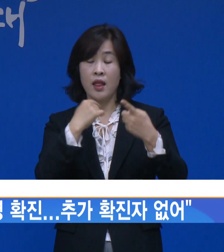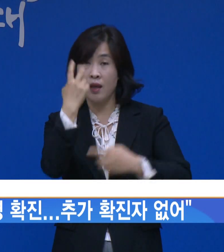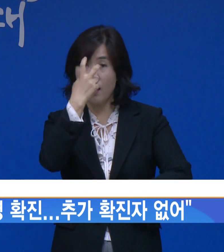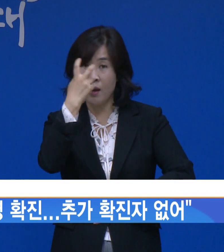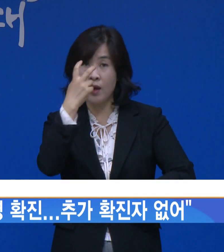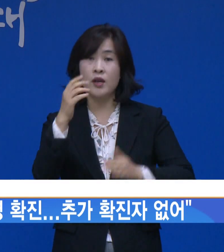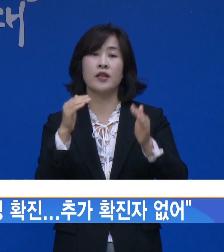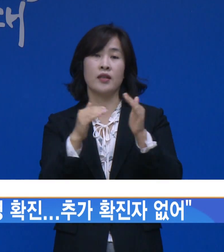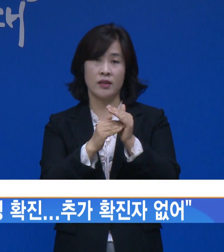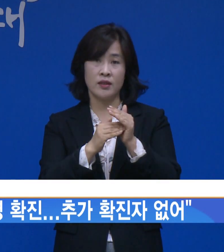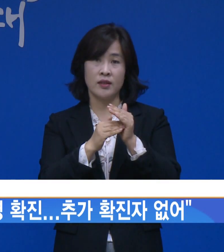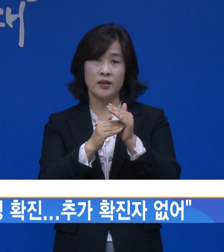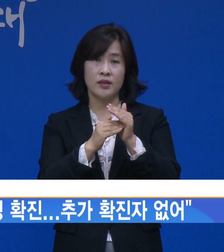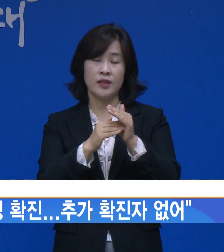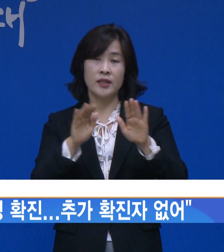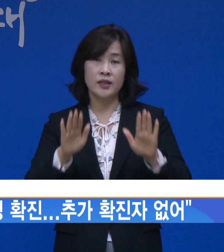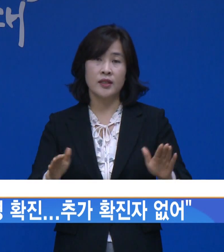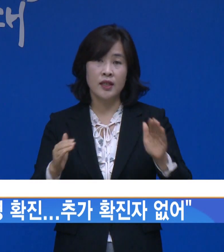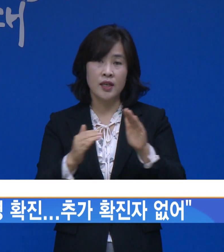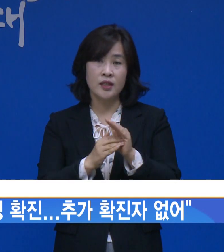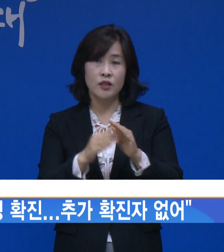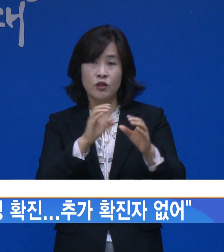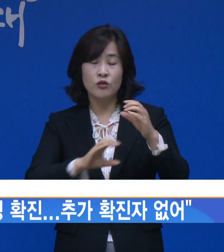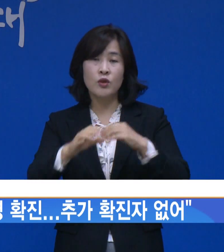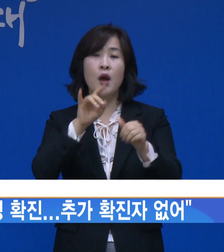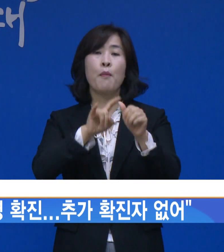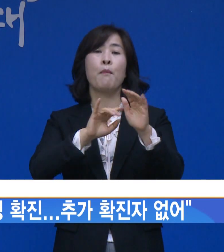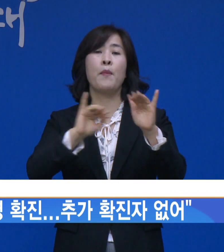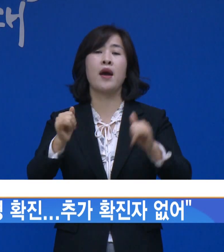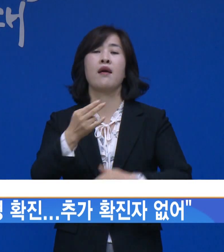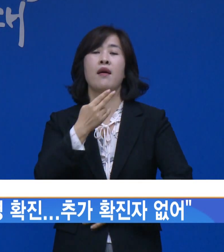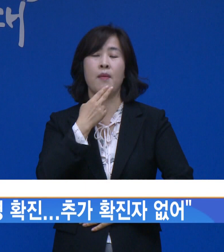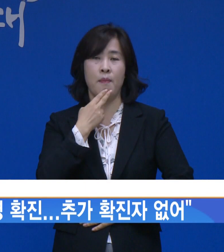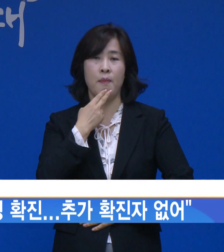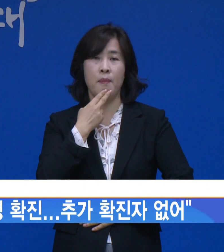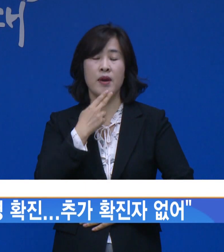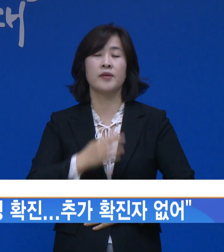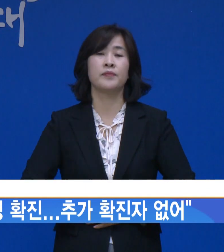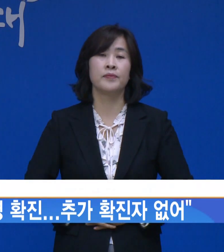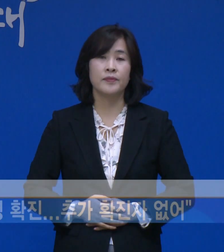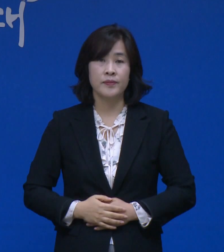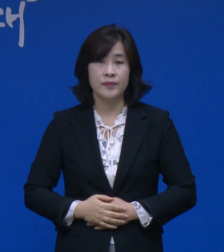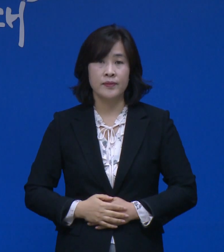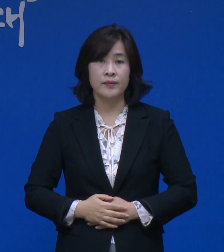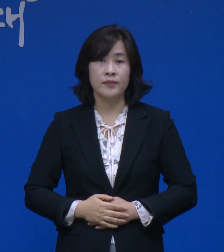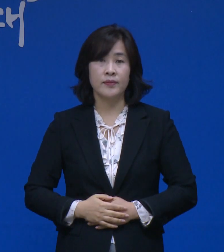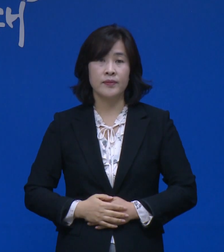진단검사를 실시를 했으며 현재까지 추가 확진자는 발생하지 않고 있습니다.